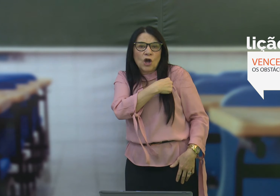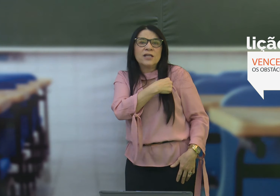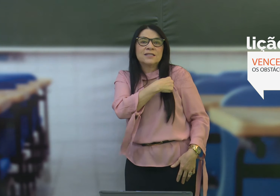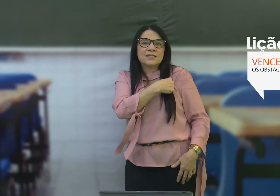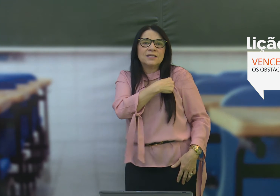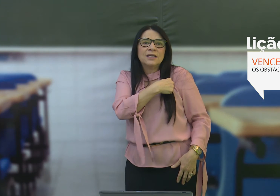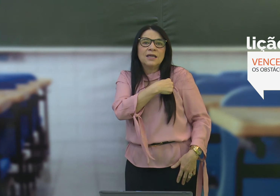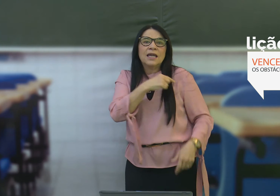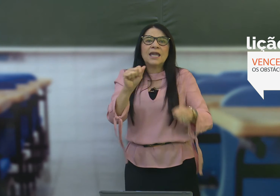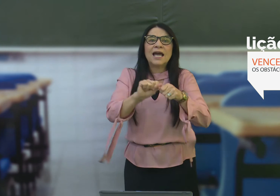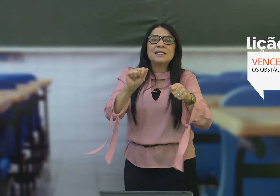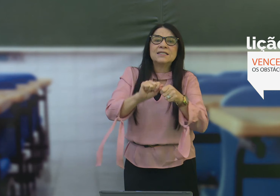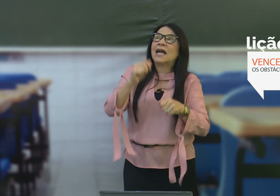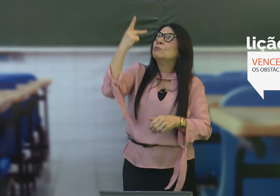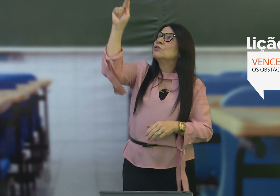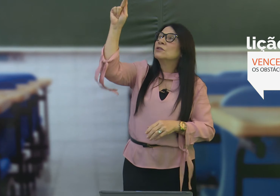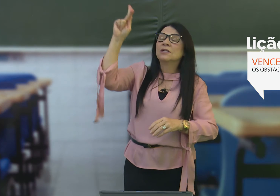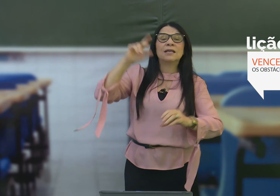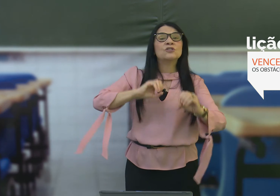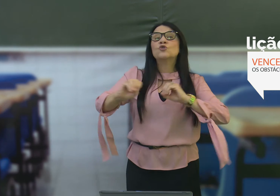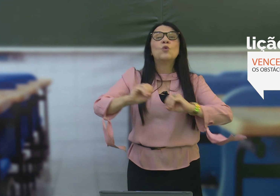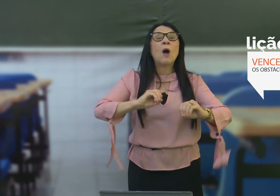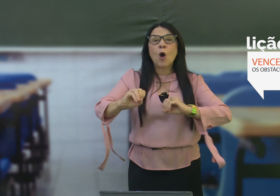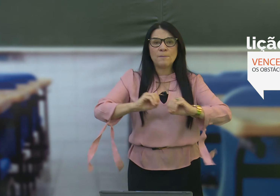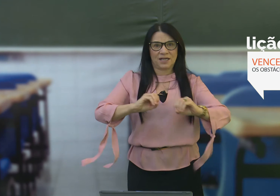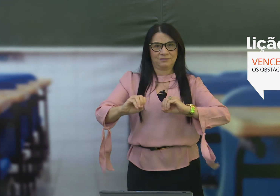nós realizarmos na sua obra.